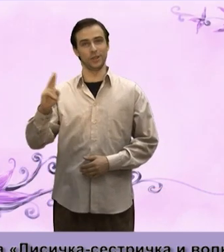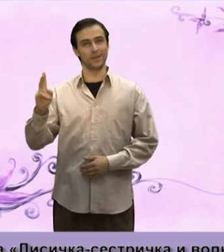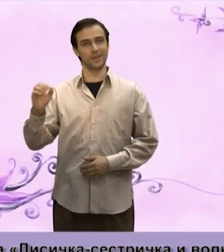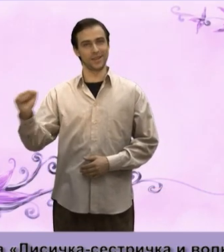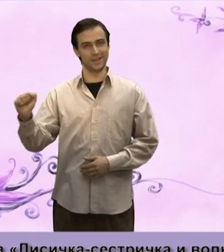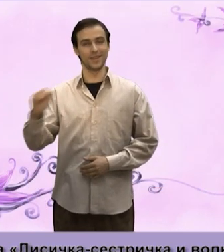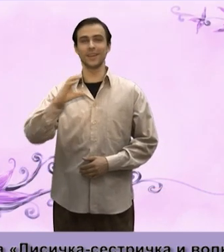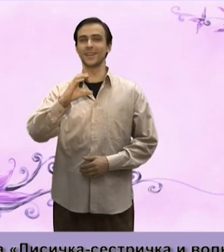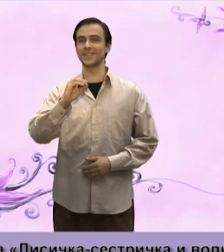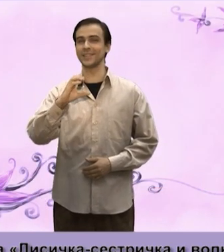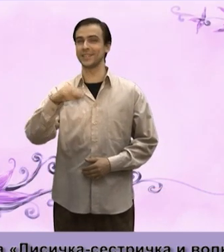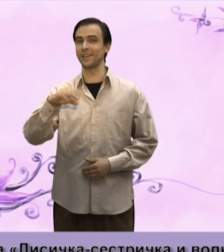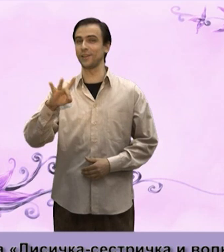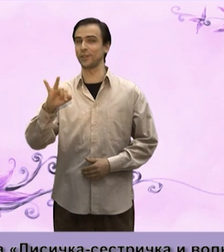Лисичка, сестричка